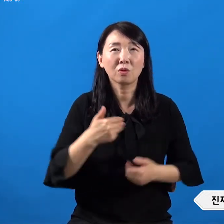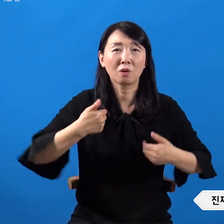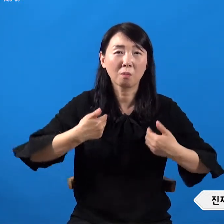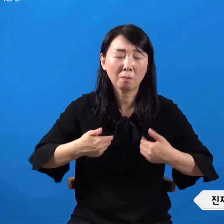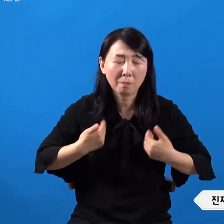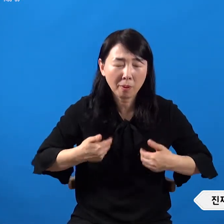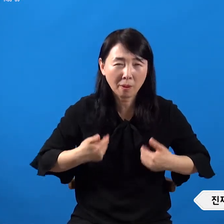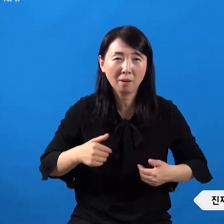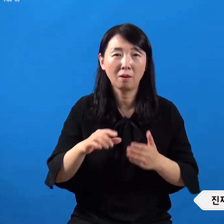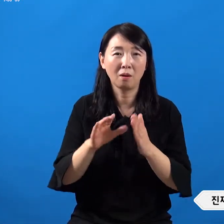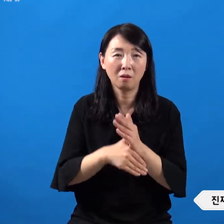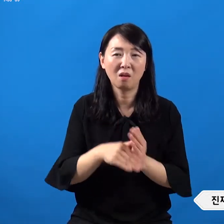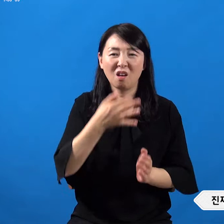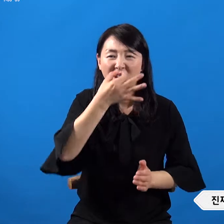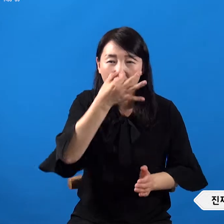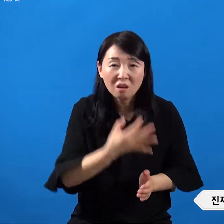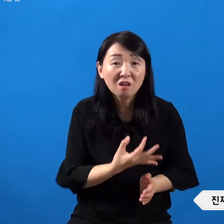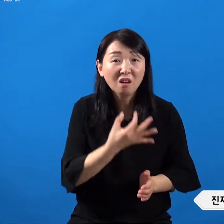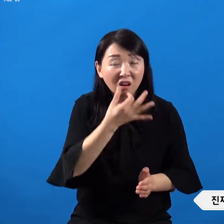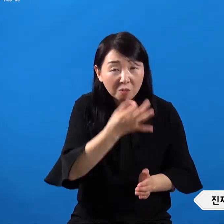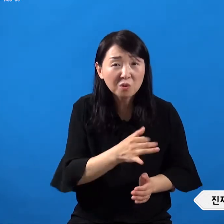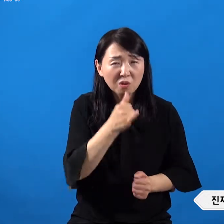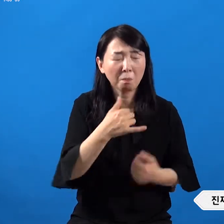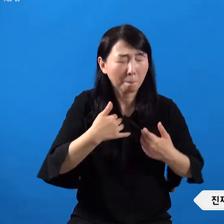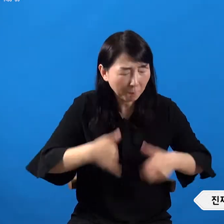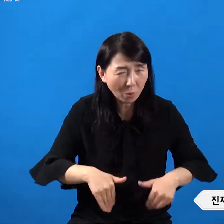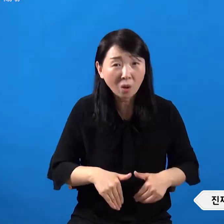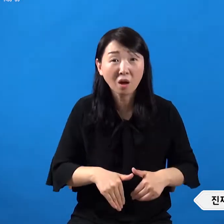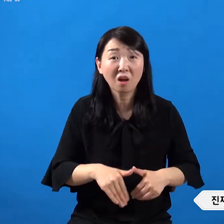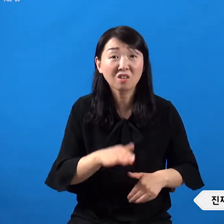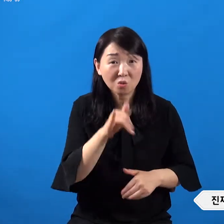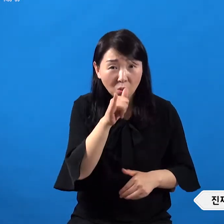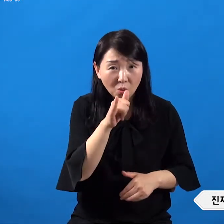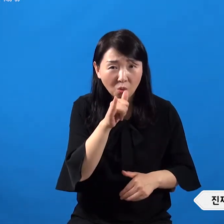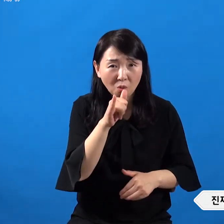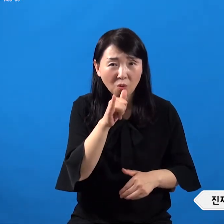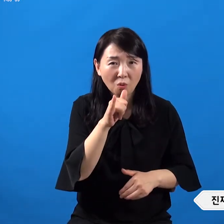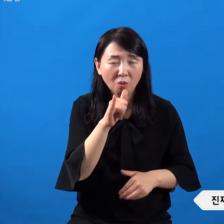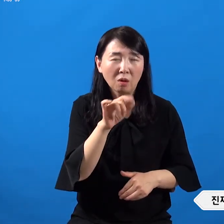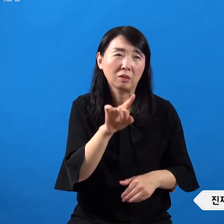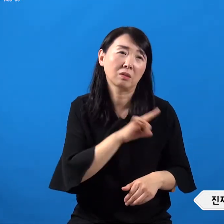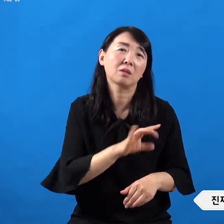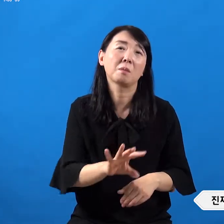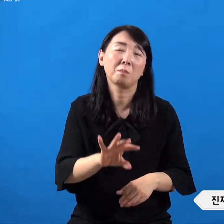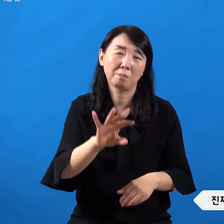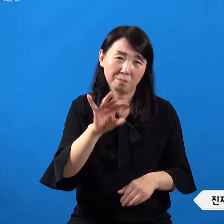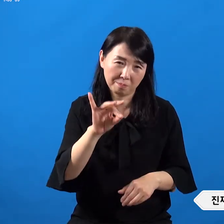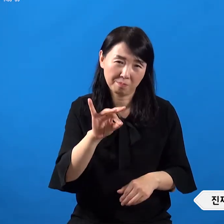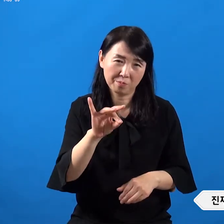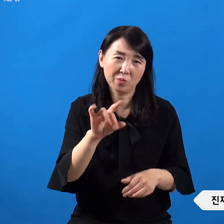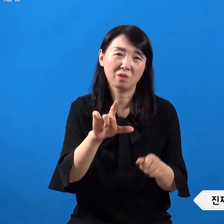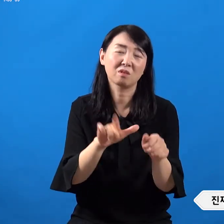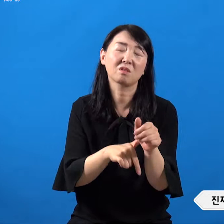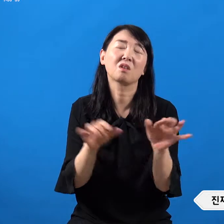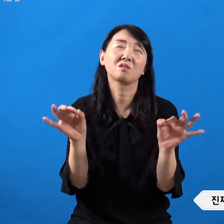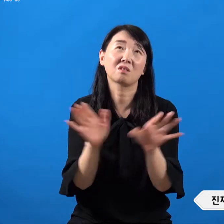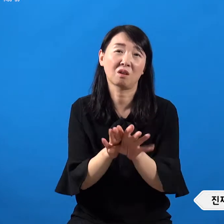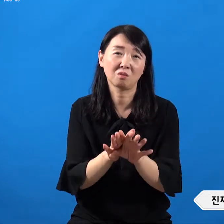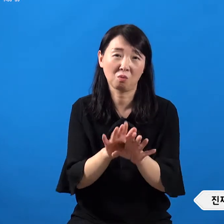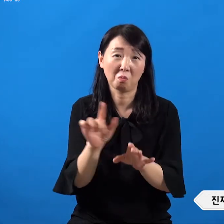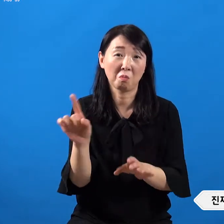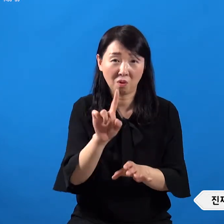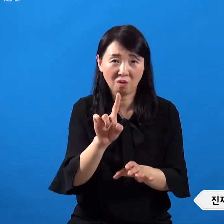우리가 바쁠 때, 힘들 때, 피곤할 때 우리의 제일 먼저 시간이 사라지는